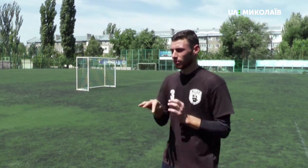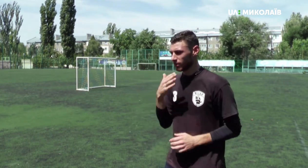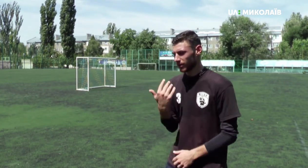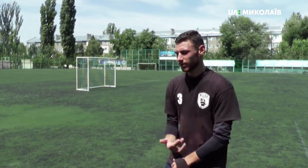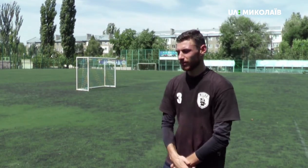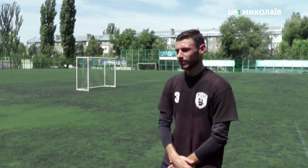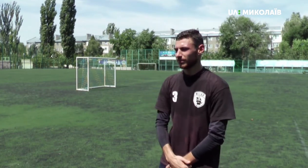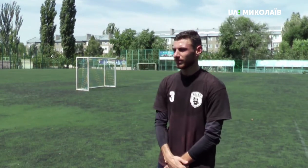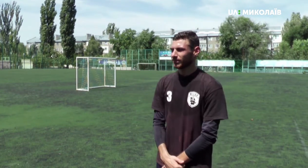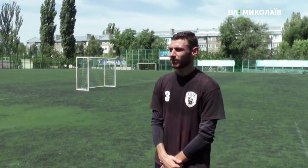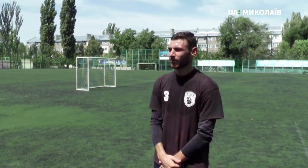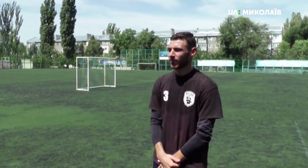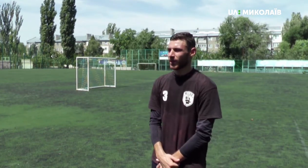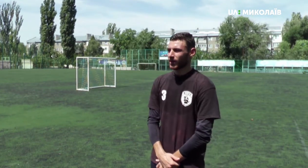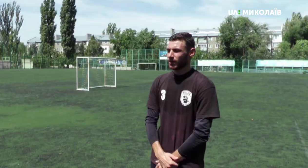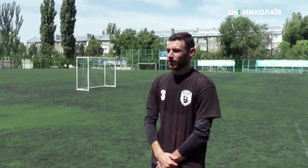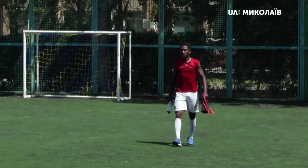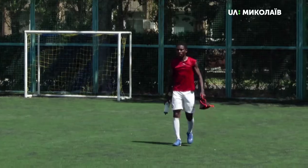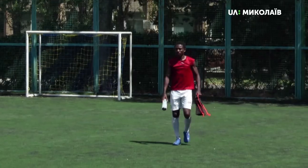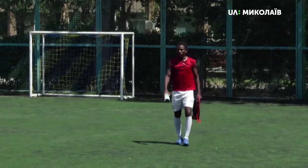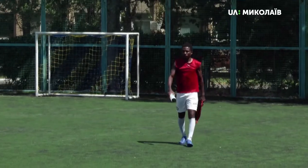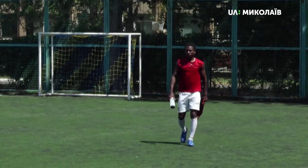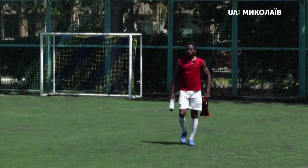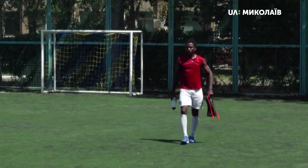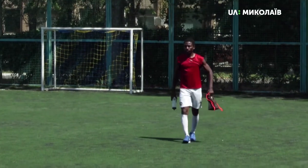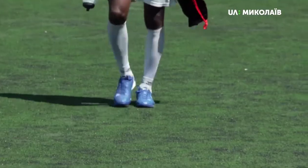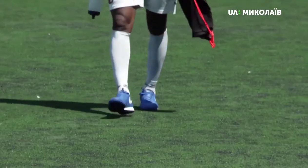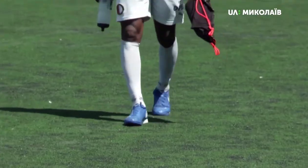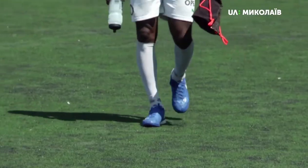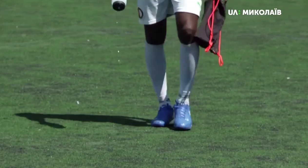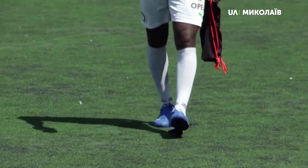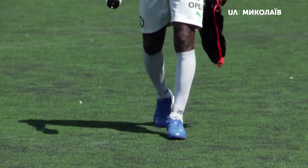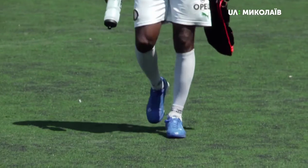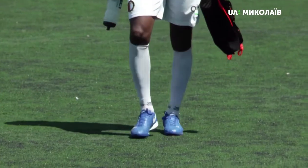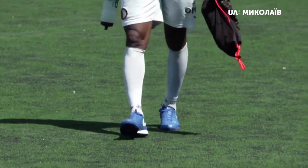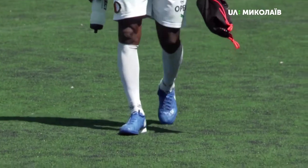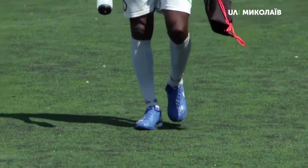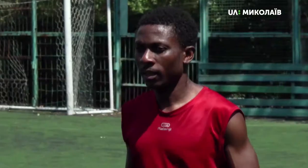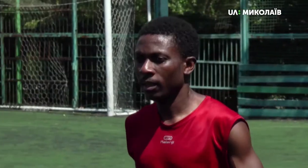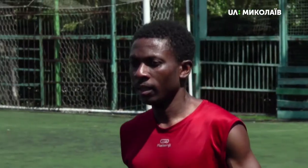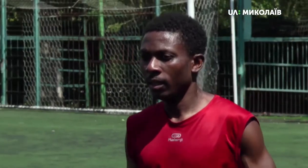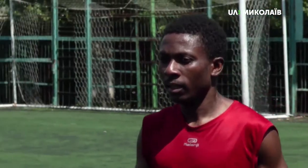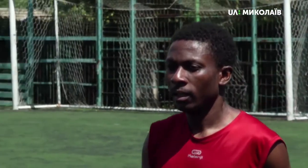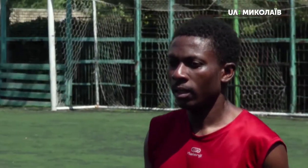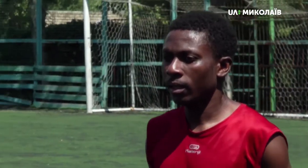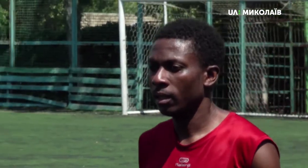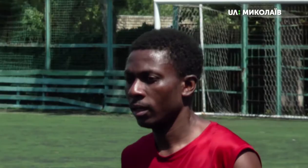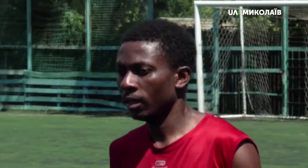страшного немає, це звичні ситуації. У кожного гравця у Миколаївському «Мілану» свої історії, свої проблеми і досягнення.